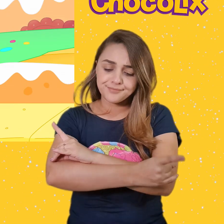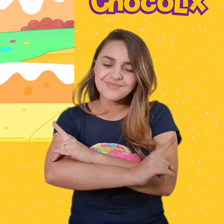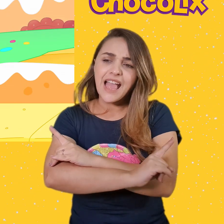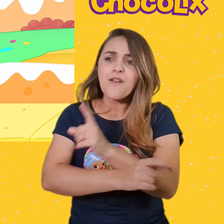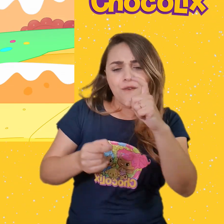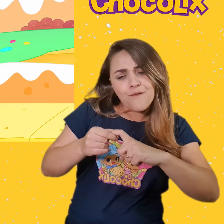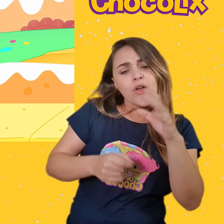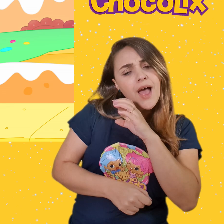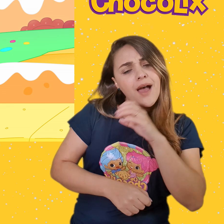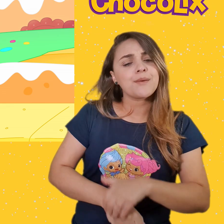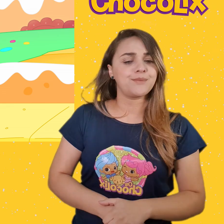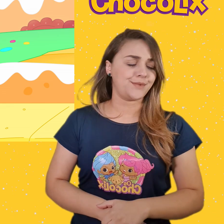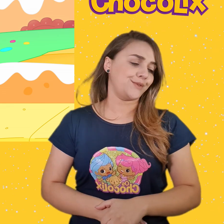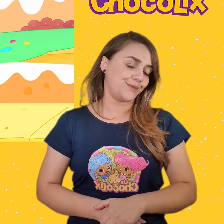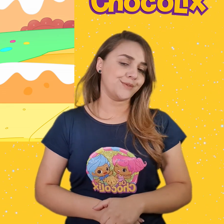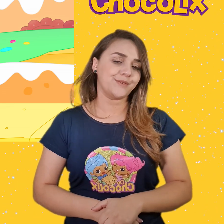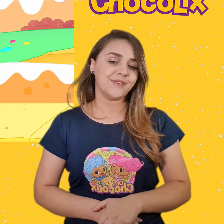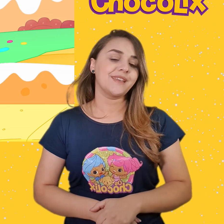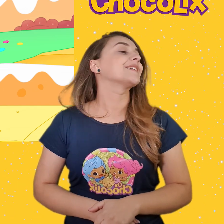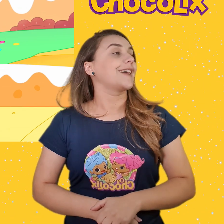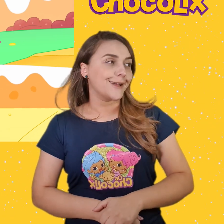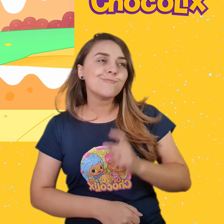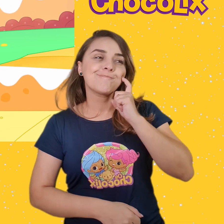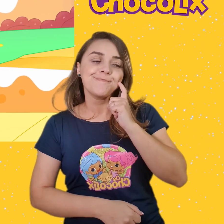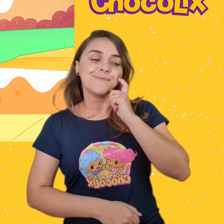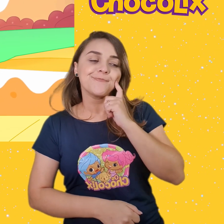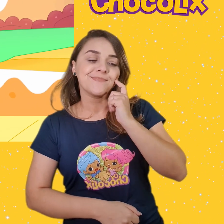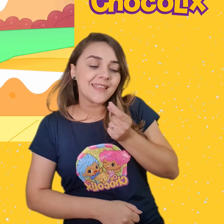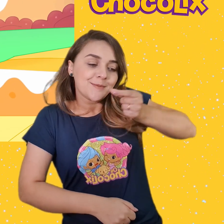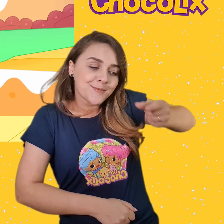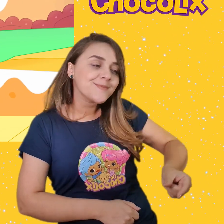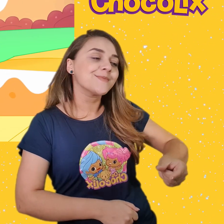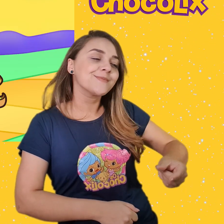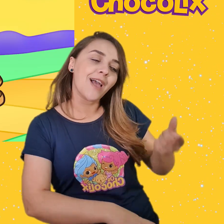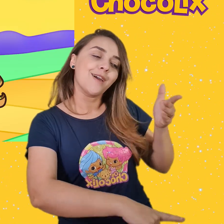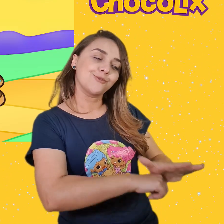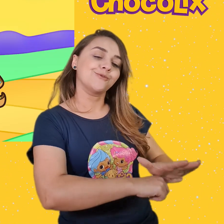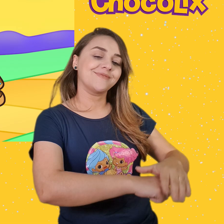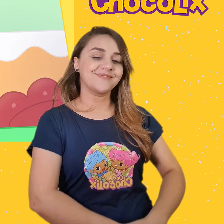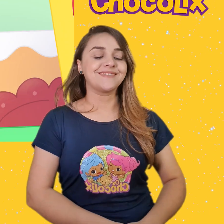eles estão de volta. Aposto que umas línguas de gato vão mudar essa carinha.